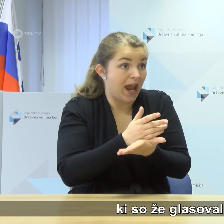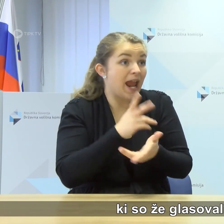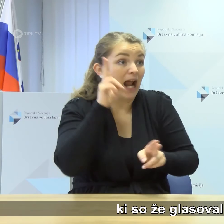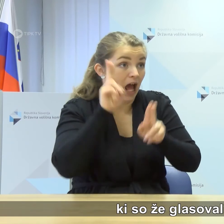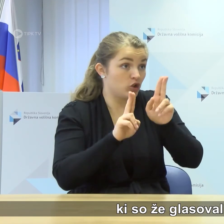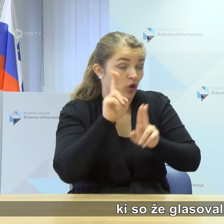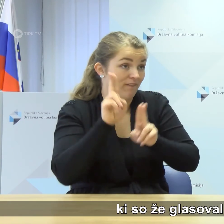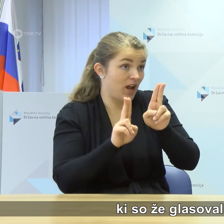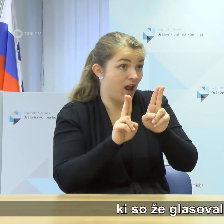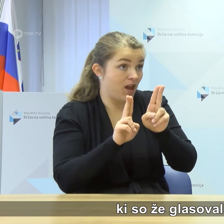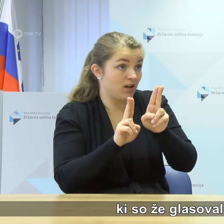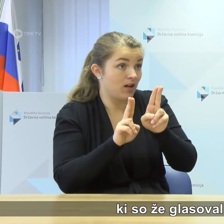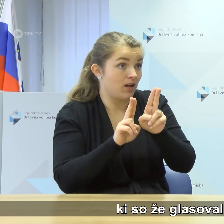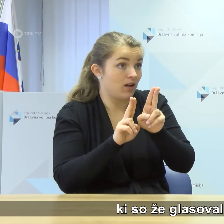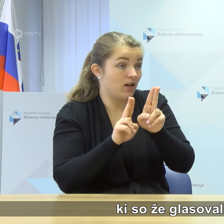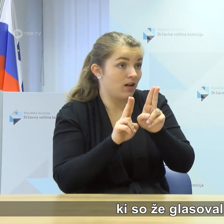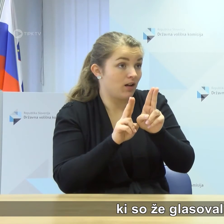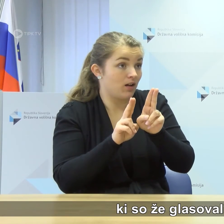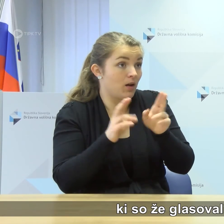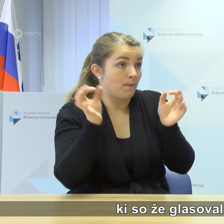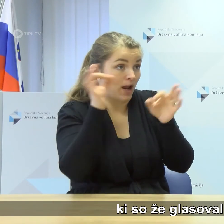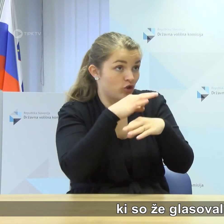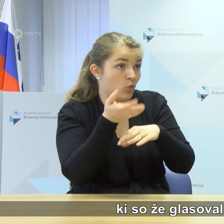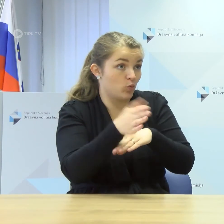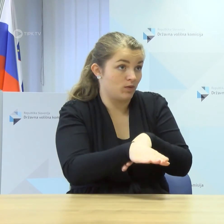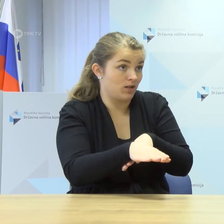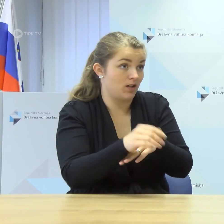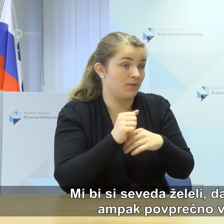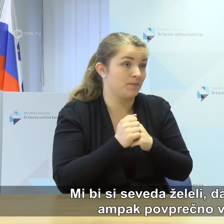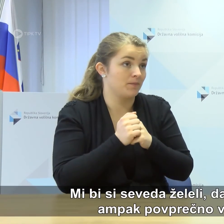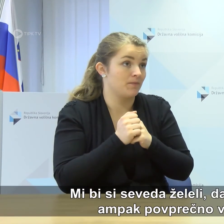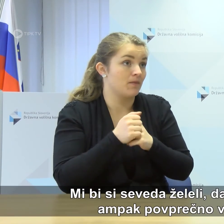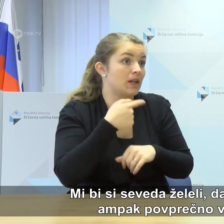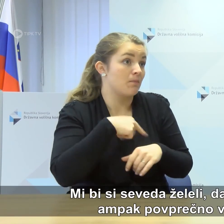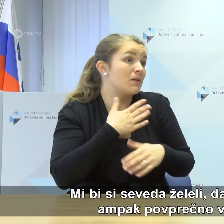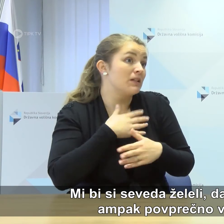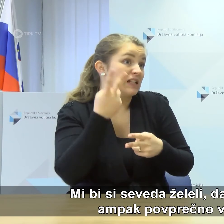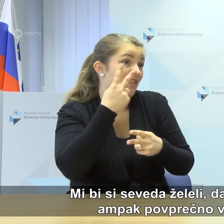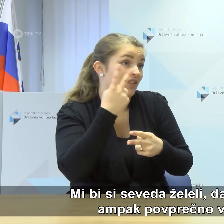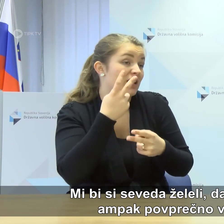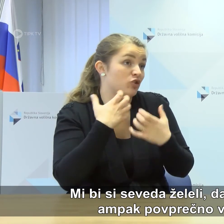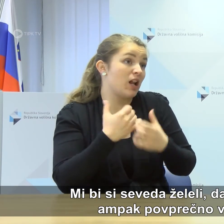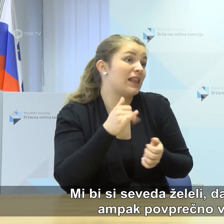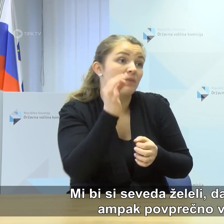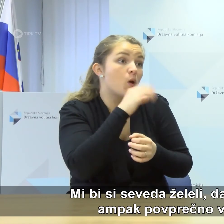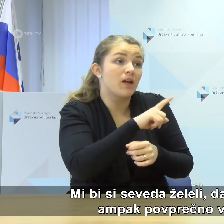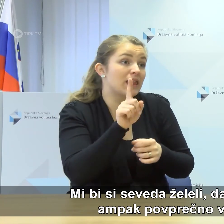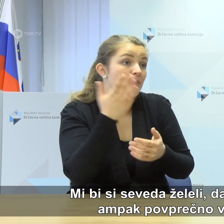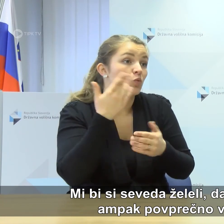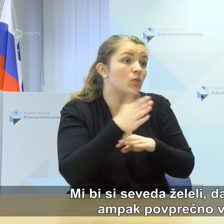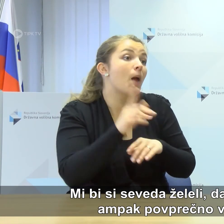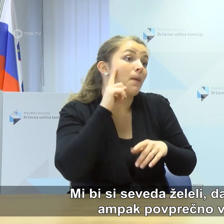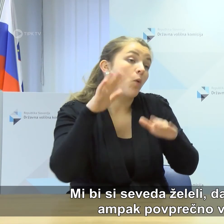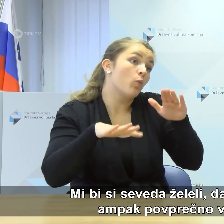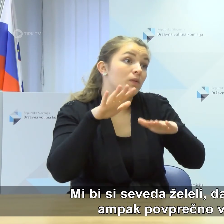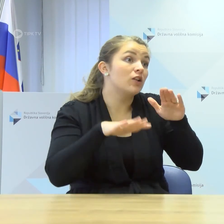pa žal umrli. Mi bi si veda želeli, da ne bi ben umrl, ampak poprečno v Sloveniji na dan, po